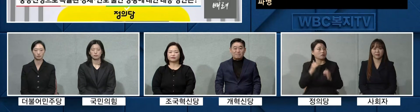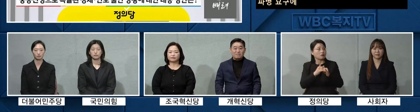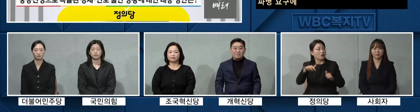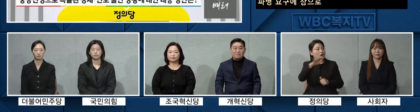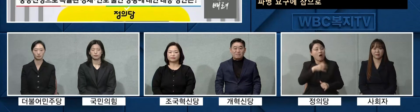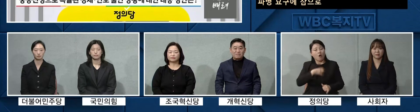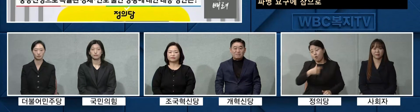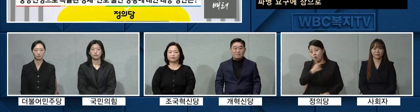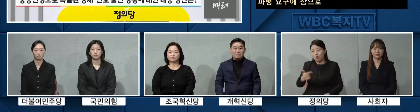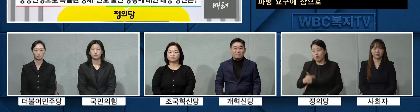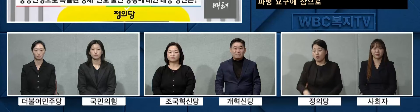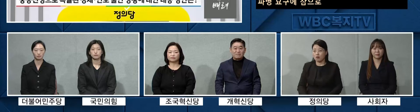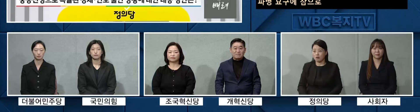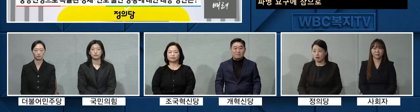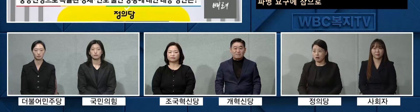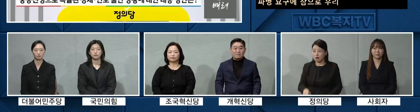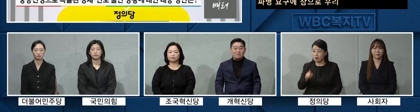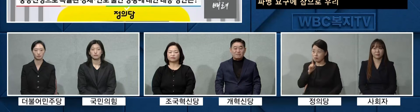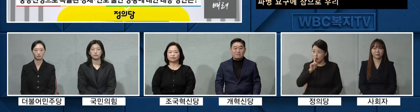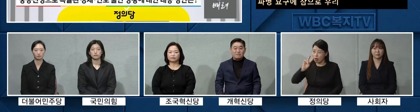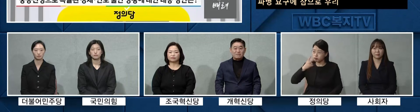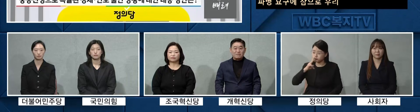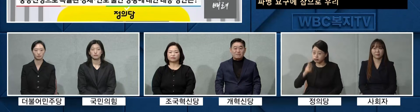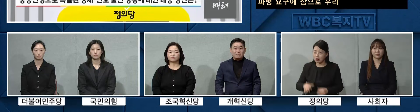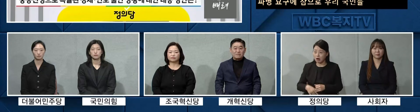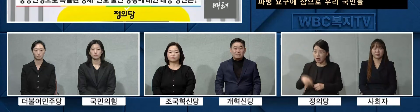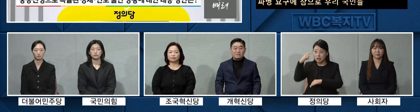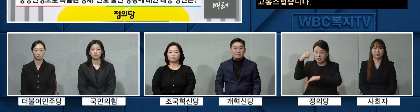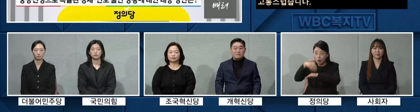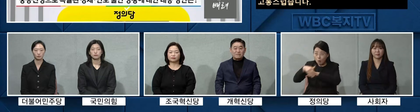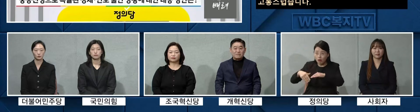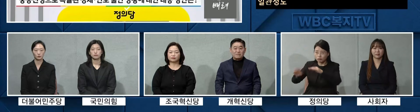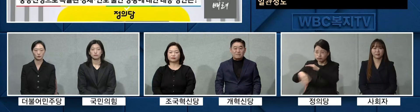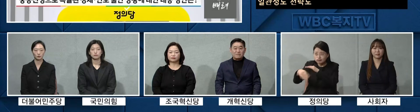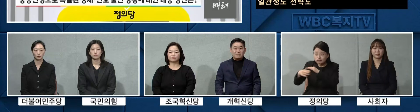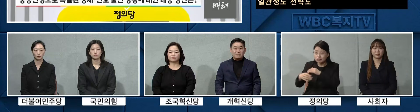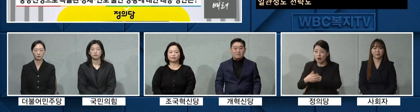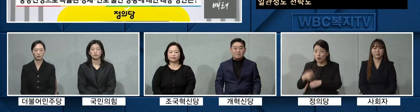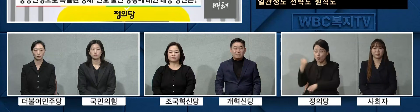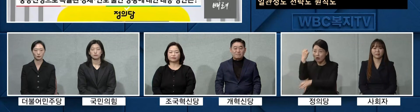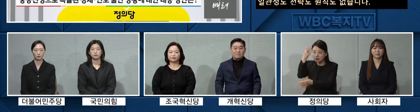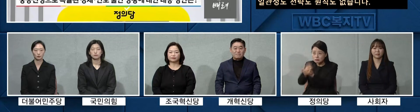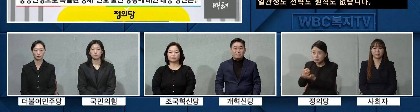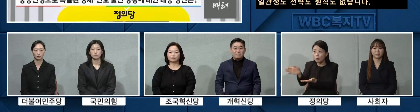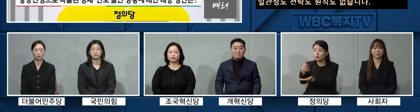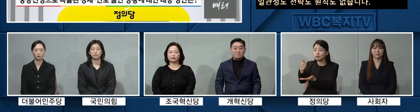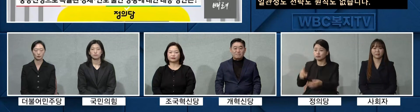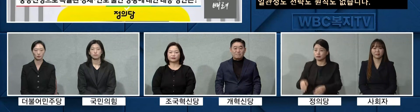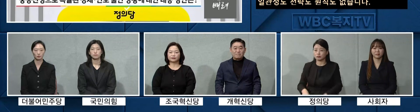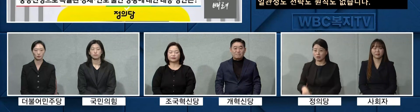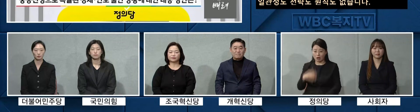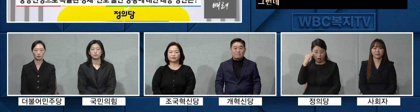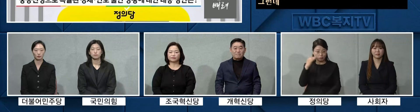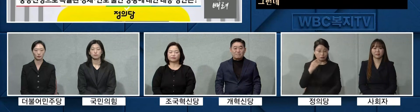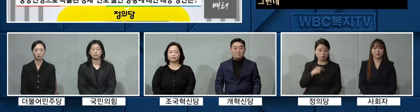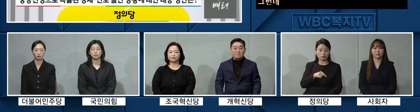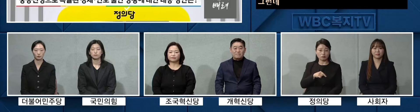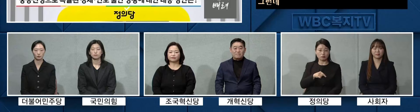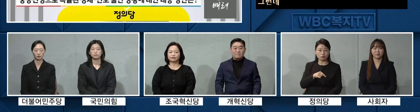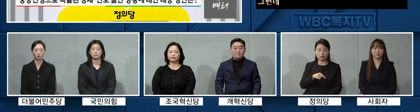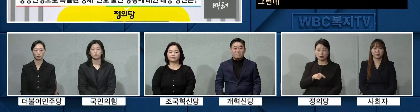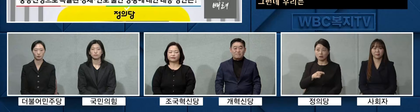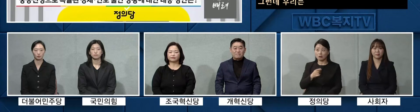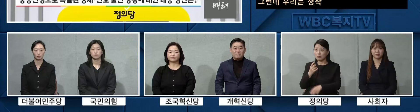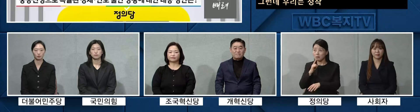고통스럽습니다. 일관성도 전략도 원칙도 없습니다. 그런데 우리는 정작 말 한마디